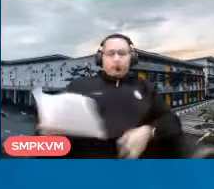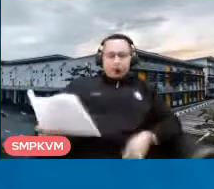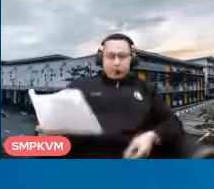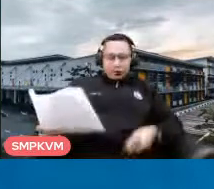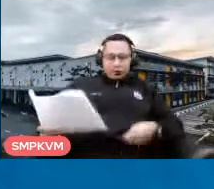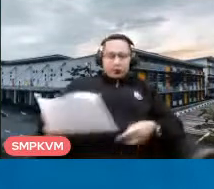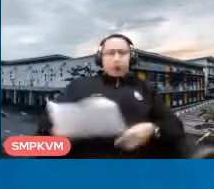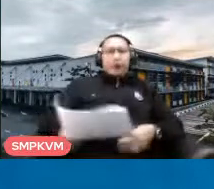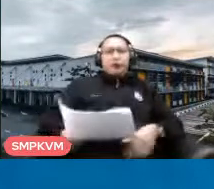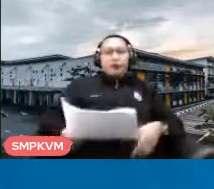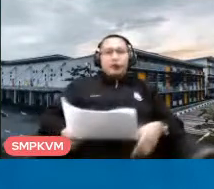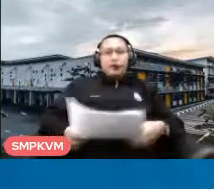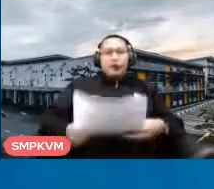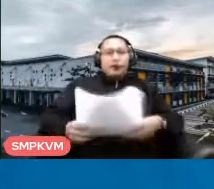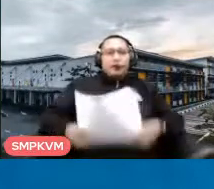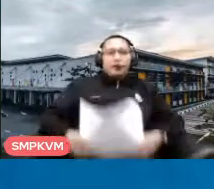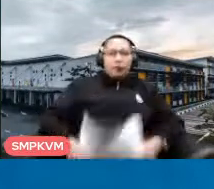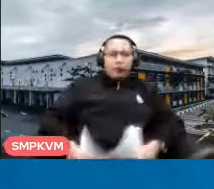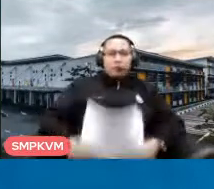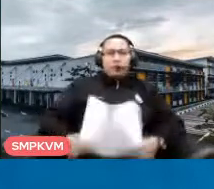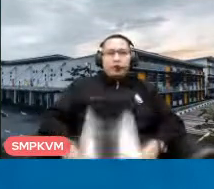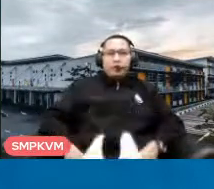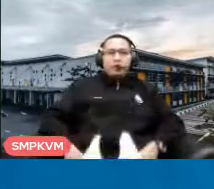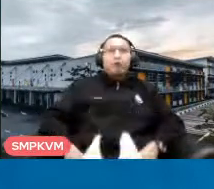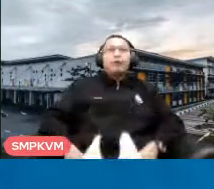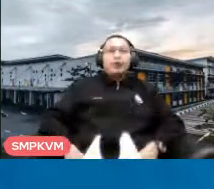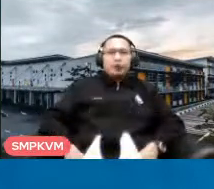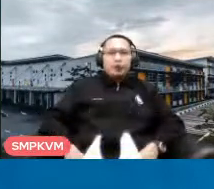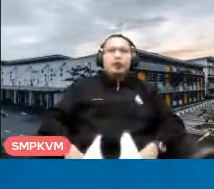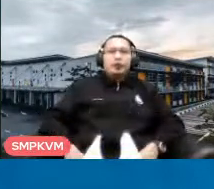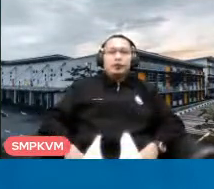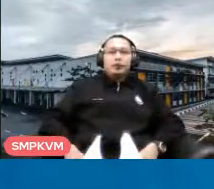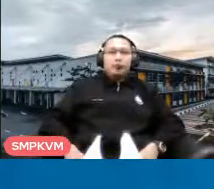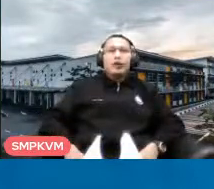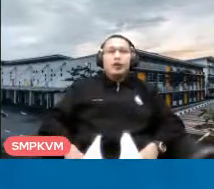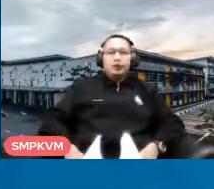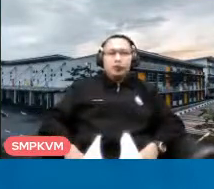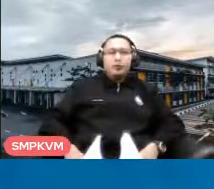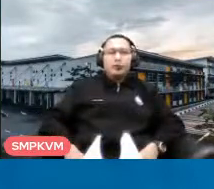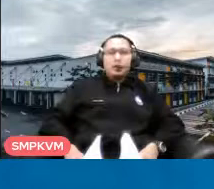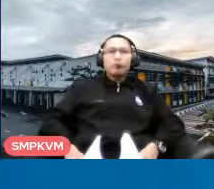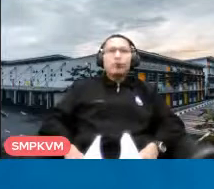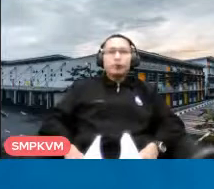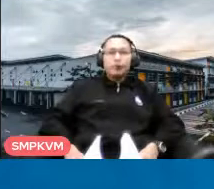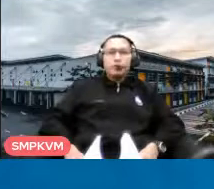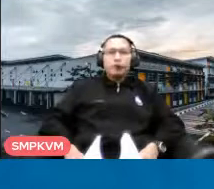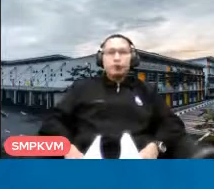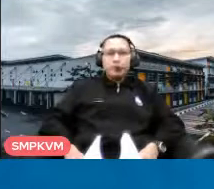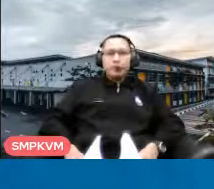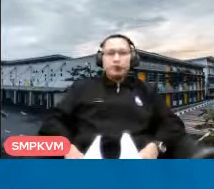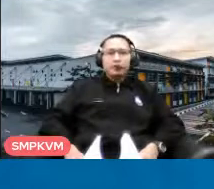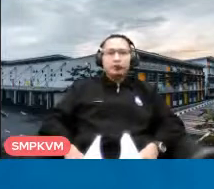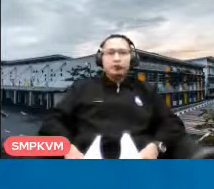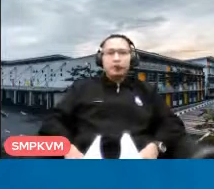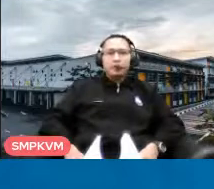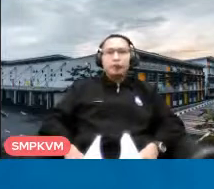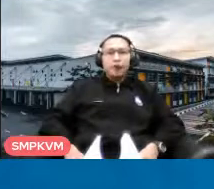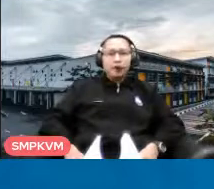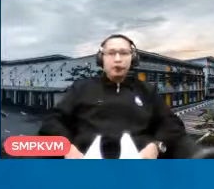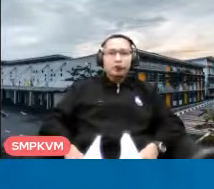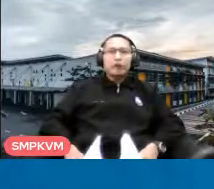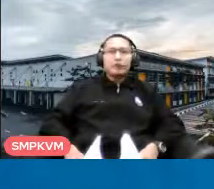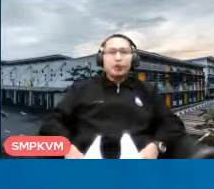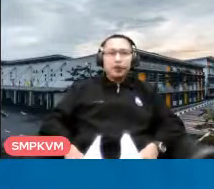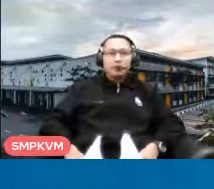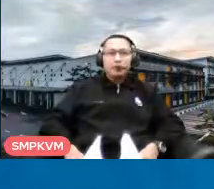aneh kalau ada orang yang kalau ada buat aku lukitaningsih biarkan sajalah Buatlah by biar kamu jernih bambu sebenarnya karena